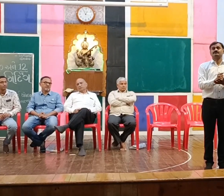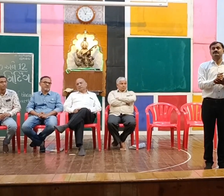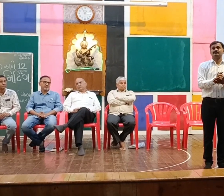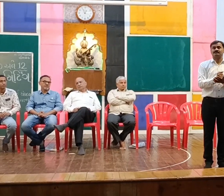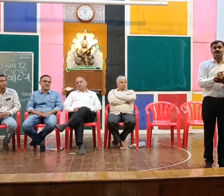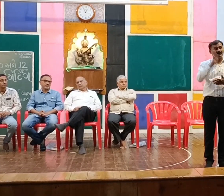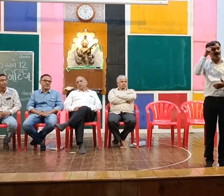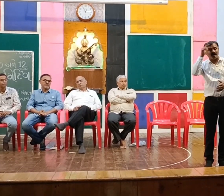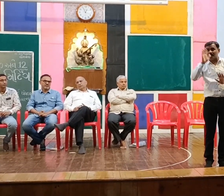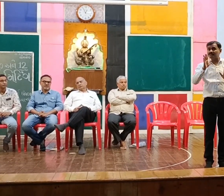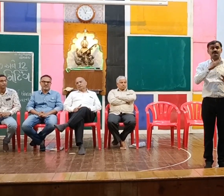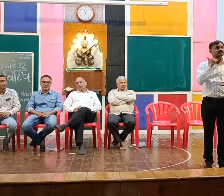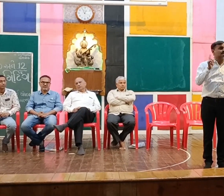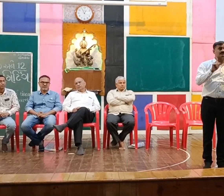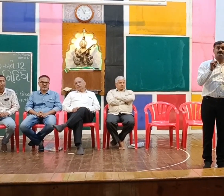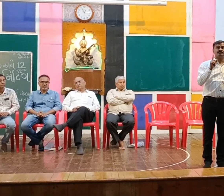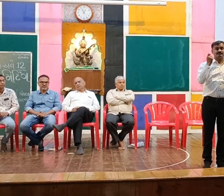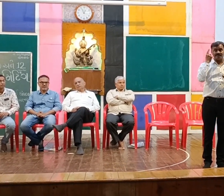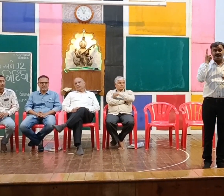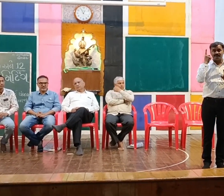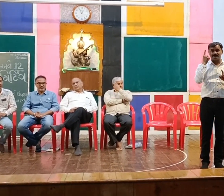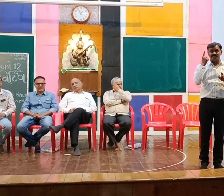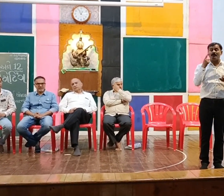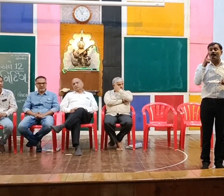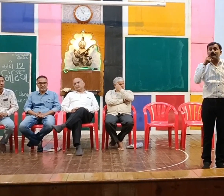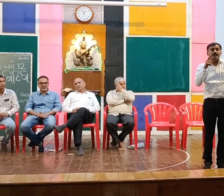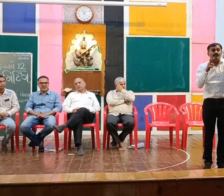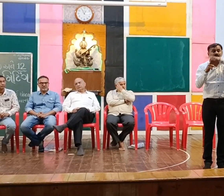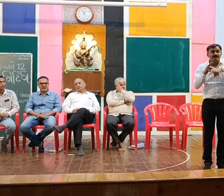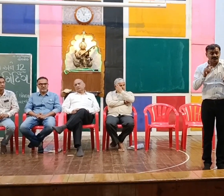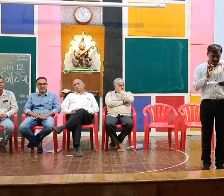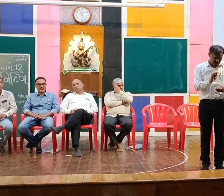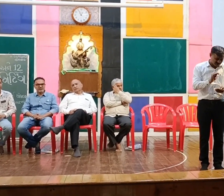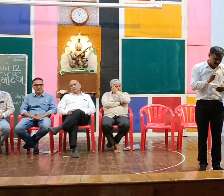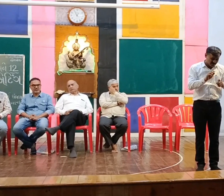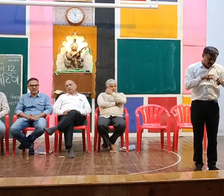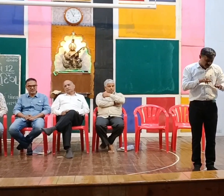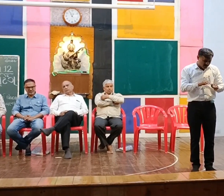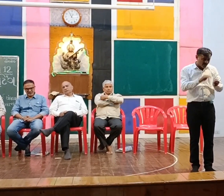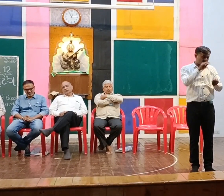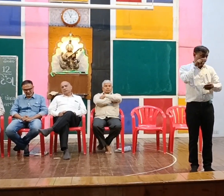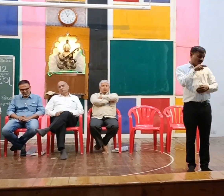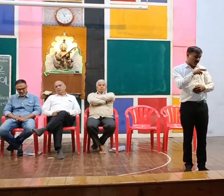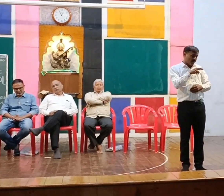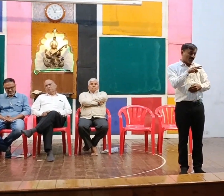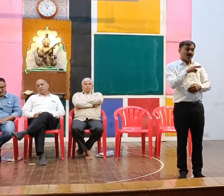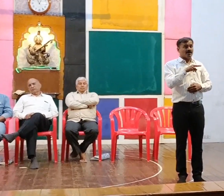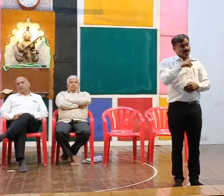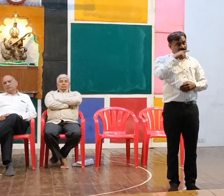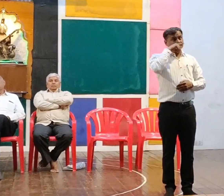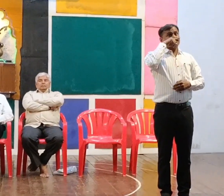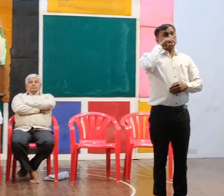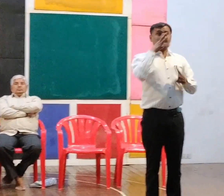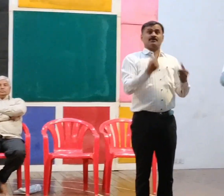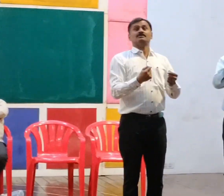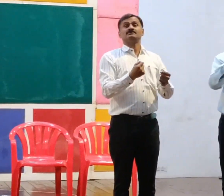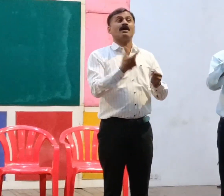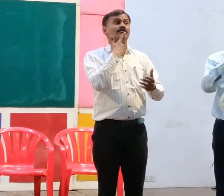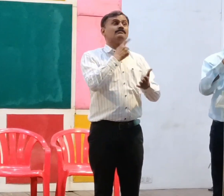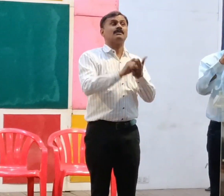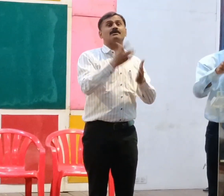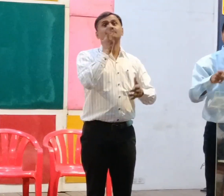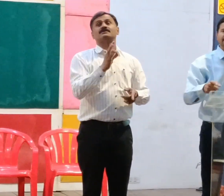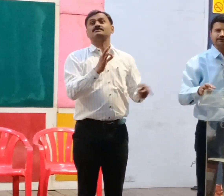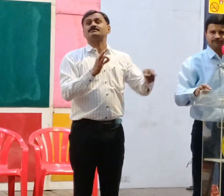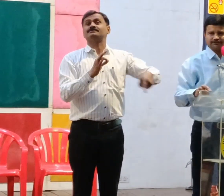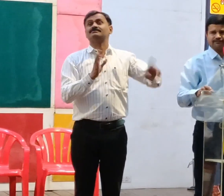આ જેટલા વાલીઓ છે ને એ બધા મા બાપ પોતાના દીકરા અને દીકરીની પાસે આ સત્યનિષ્ઠા અને